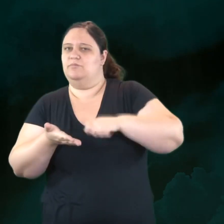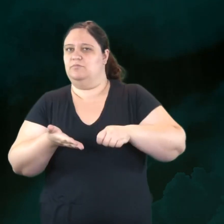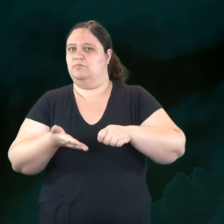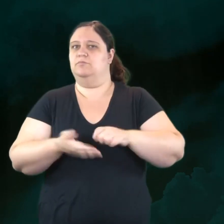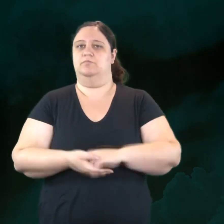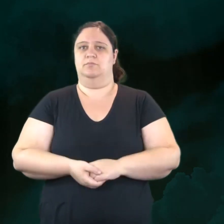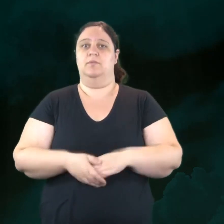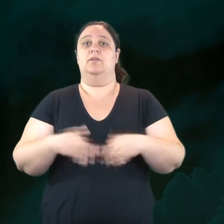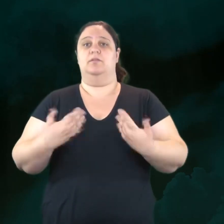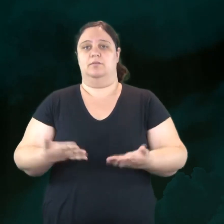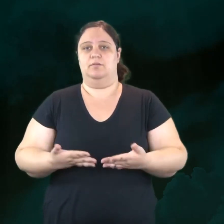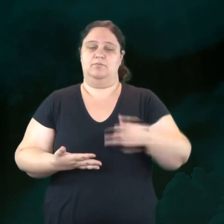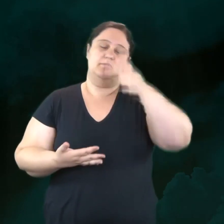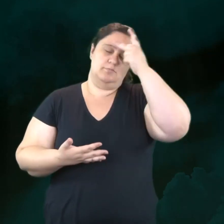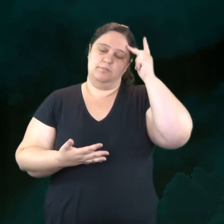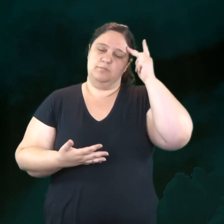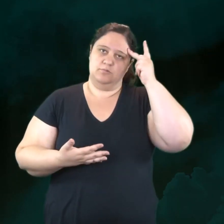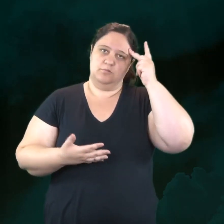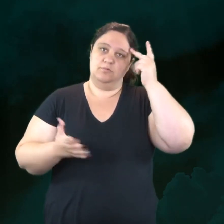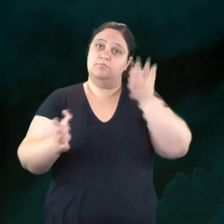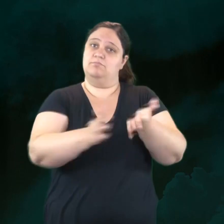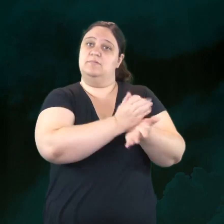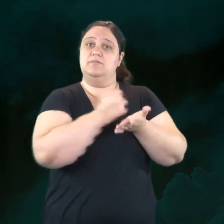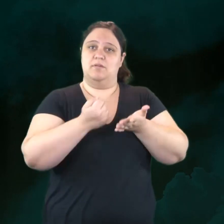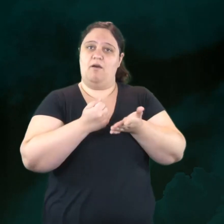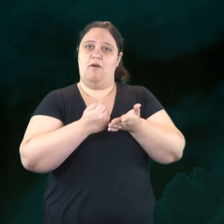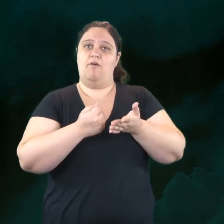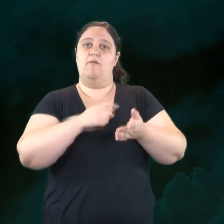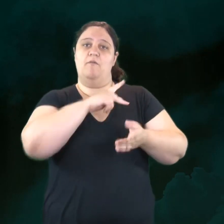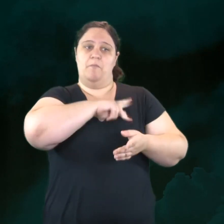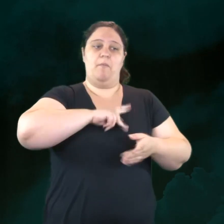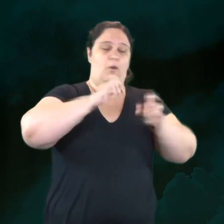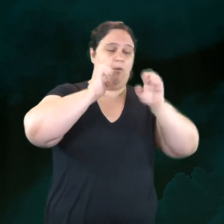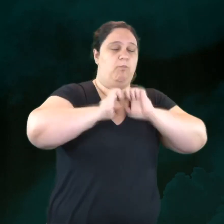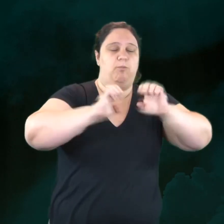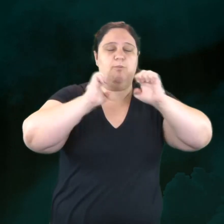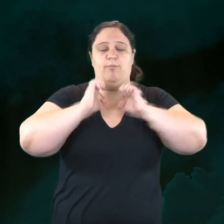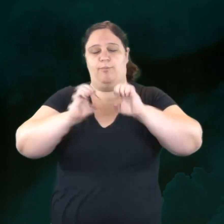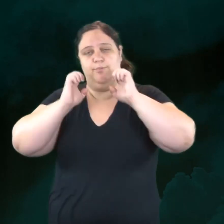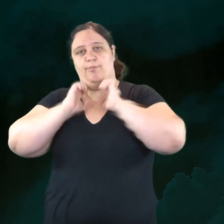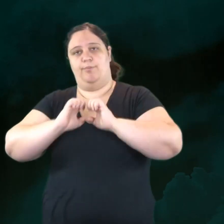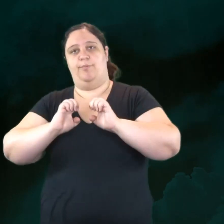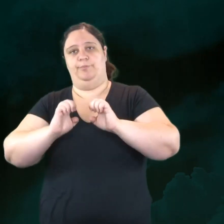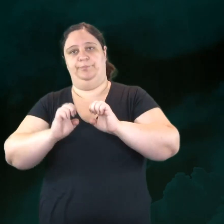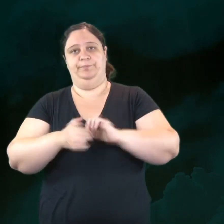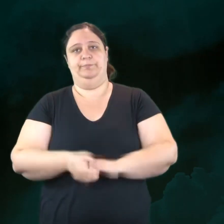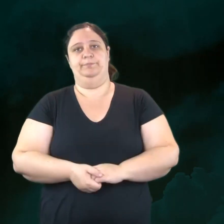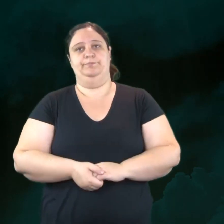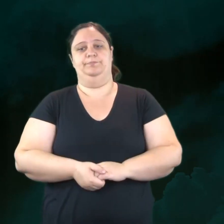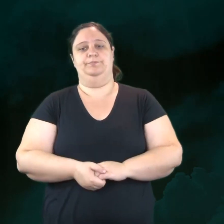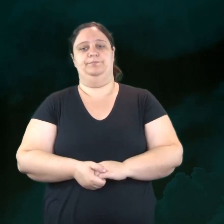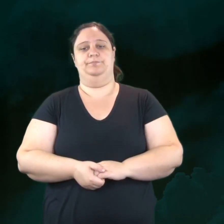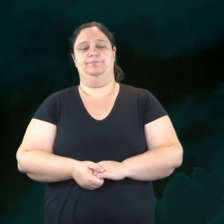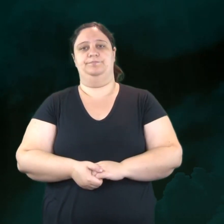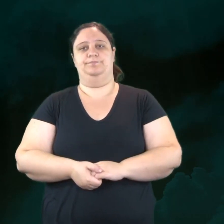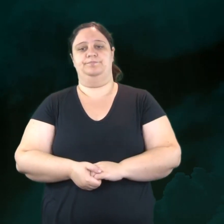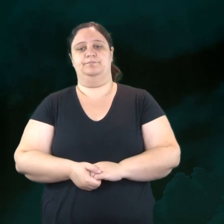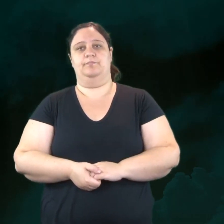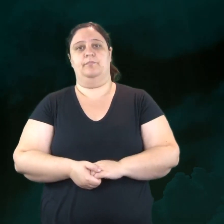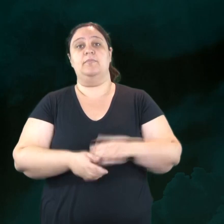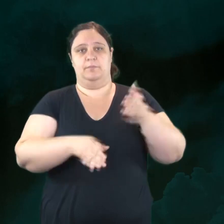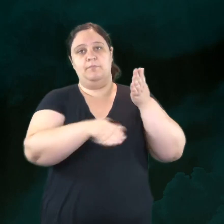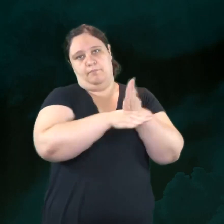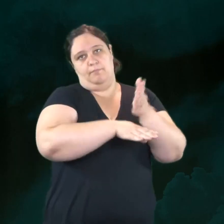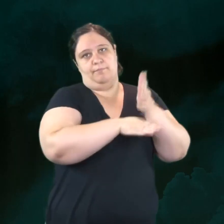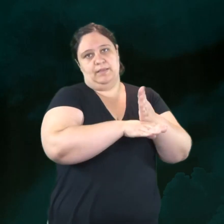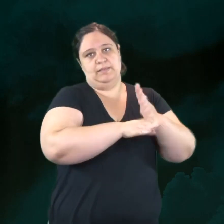né, salvos pela pregação da palavra de Paulo e Silas, eles formaram a